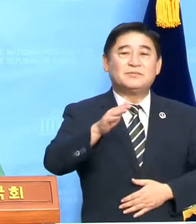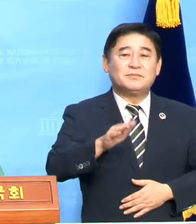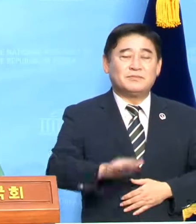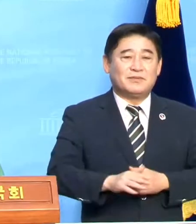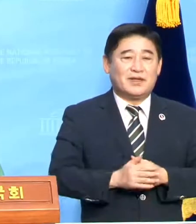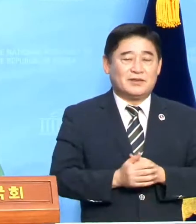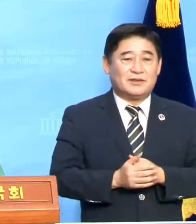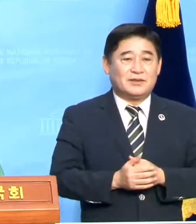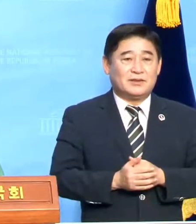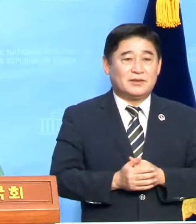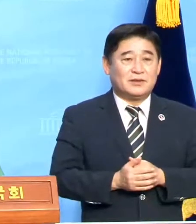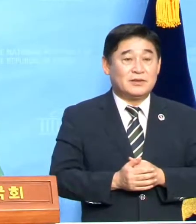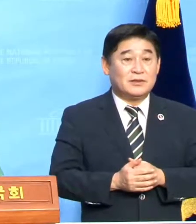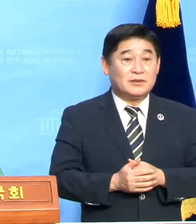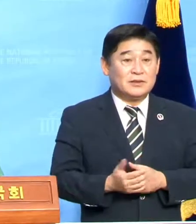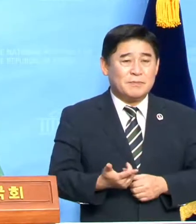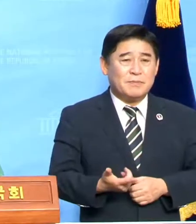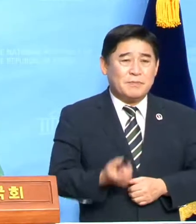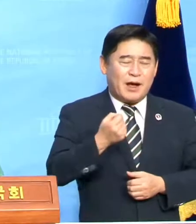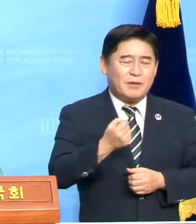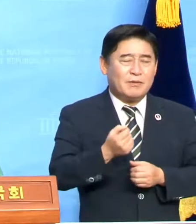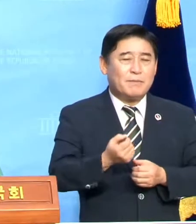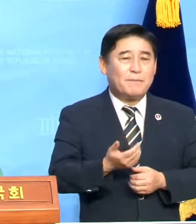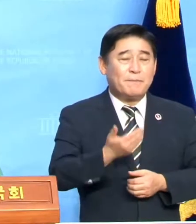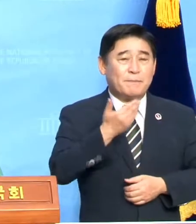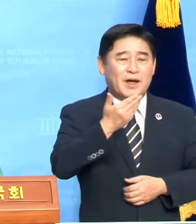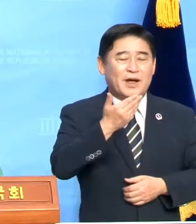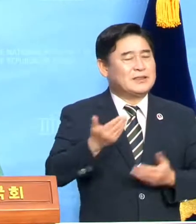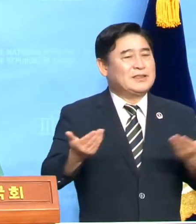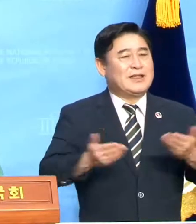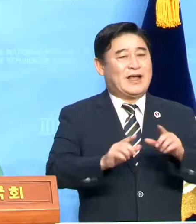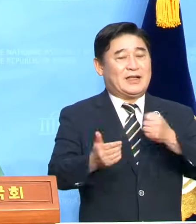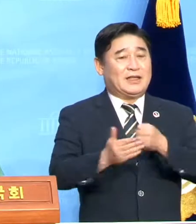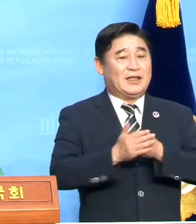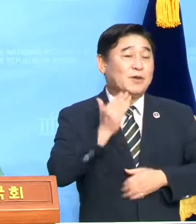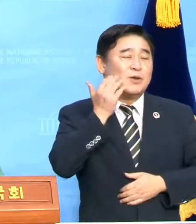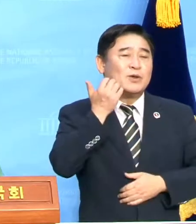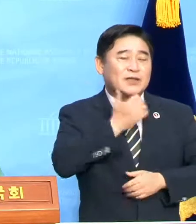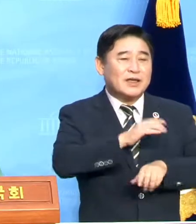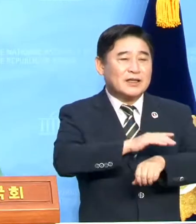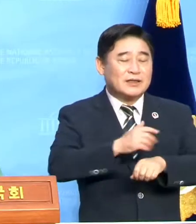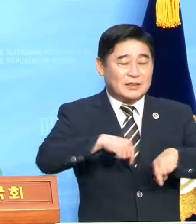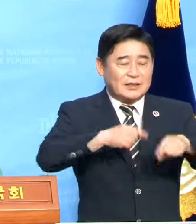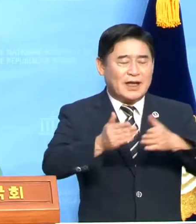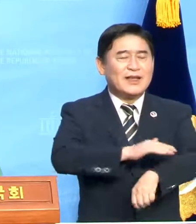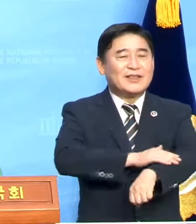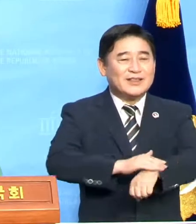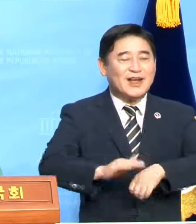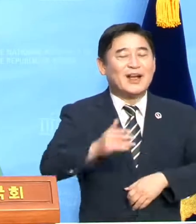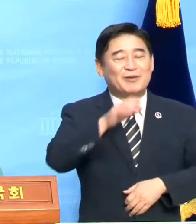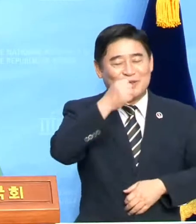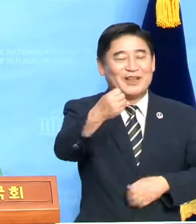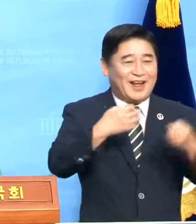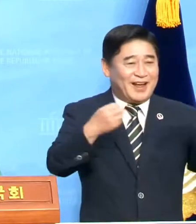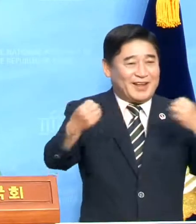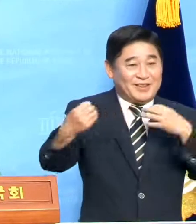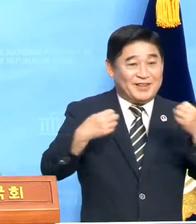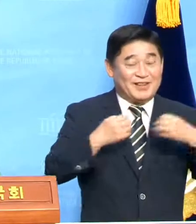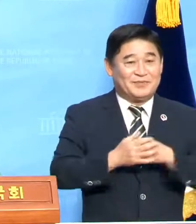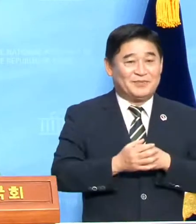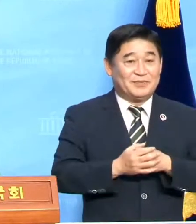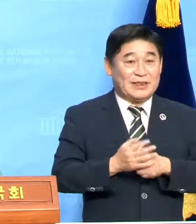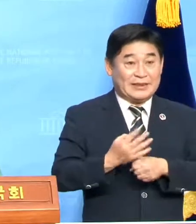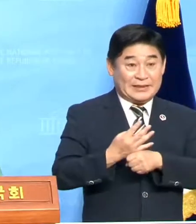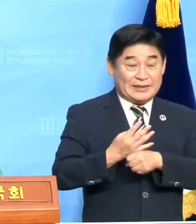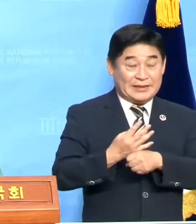그것이 바로 일어날 수 있는 현실이 아님을 모두 알고 있었기 때문에 녹색당이 잘되면 좋겠다 는 이야기들을 남겨주셨습니다 그로부터